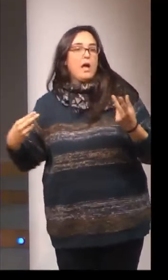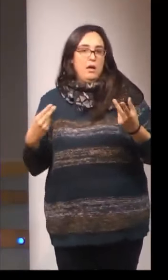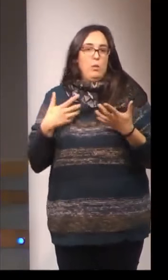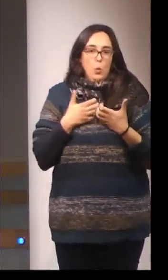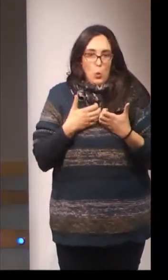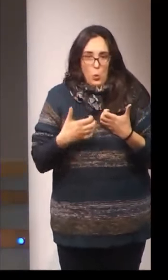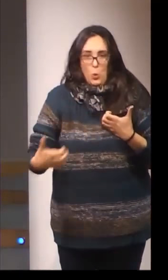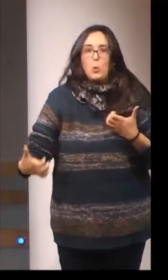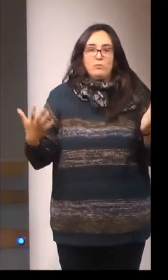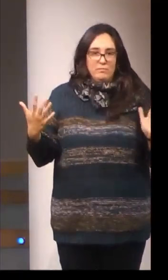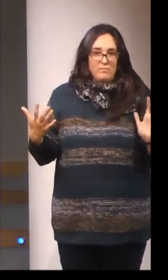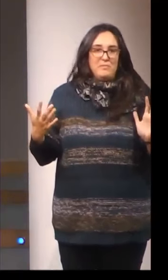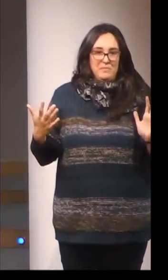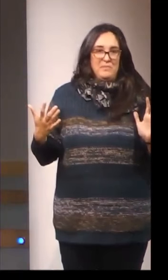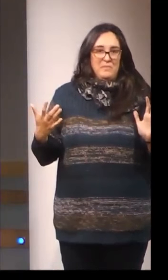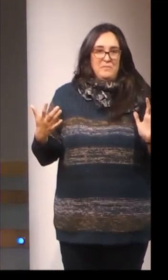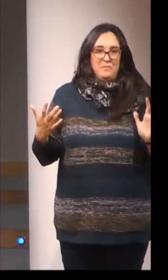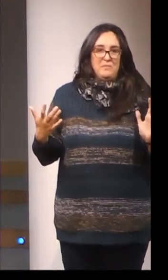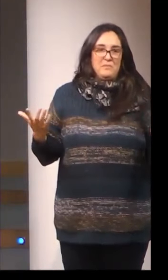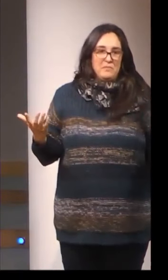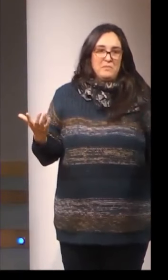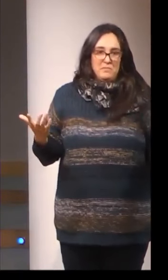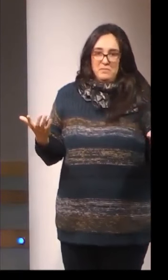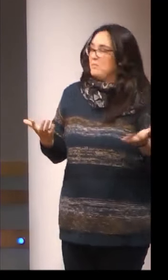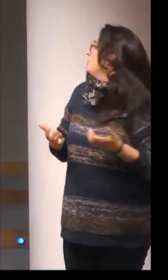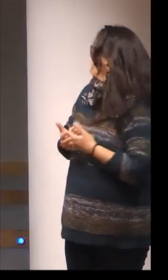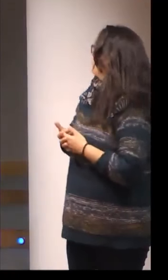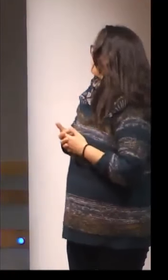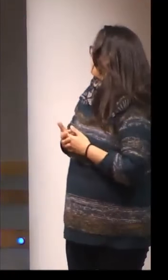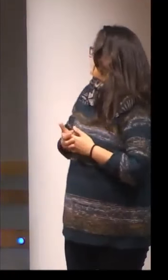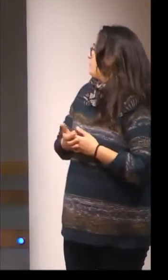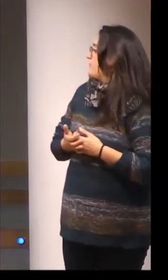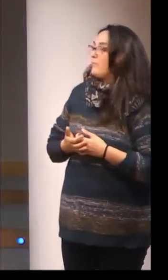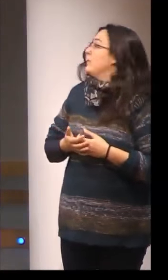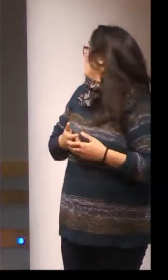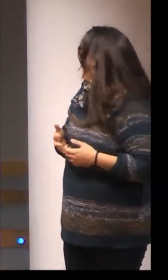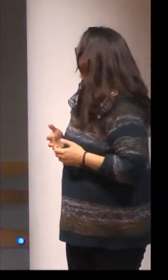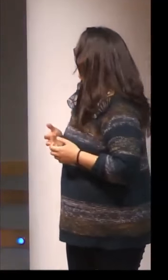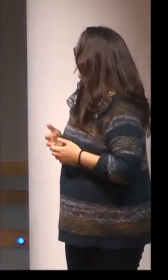contenido, editarlo, montarlo, adaptarlo y esto supone mucho más tiempo.